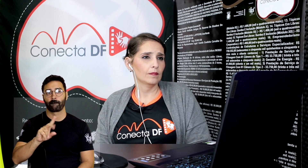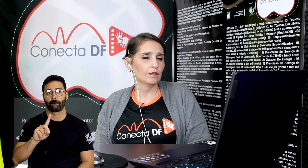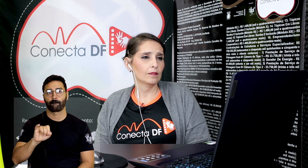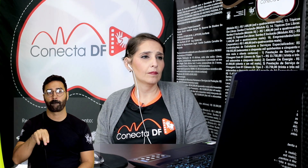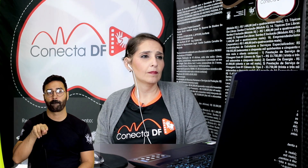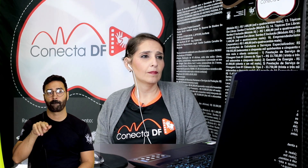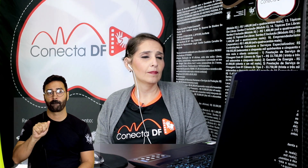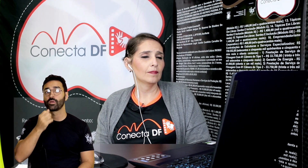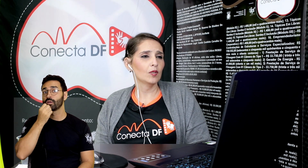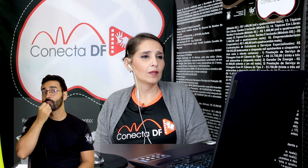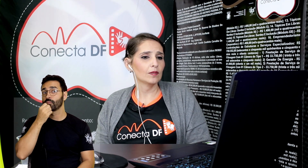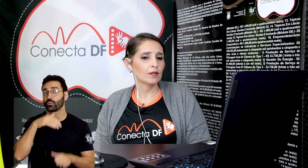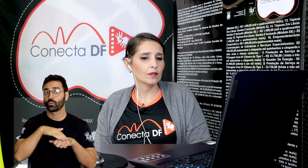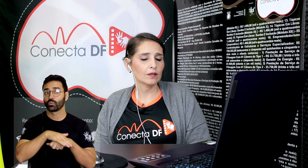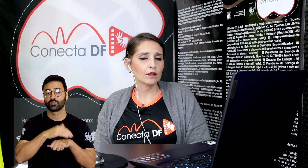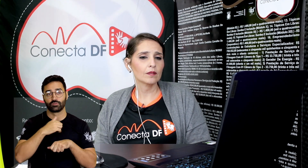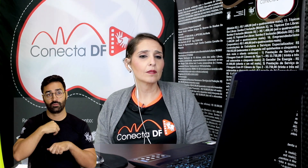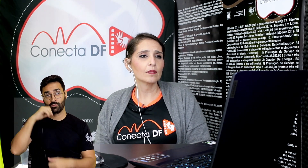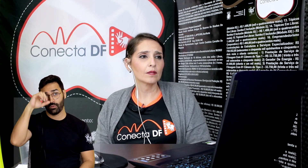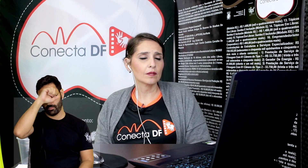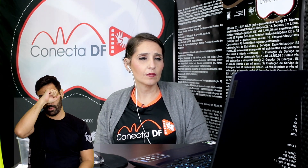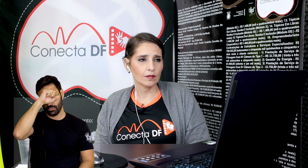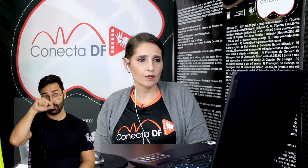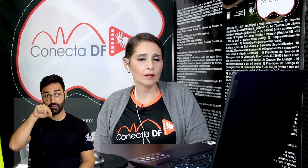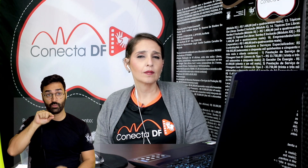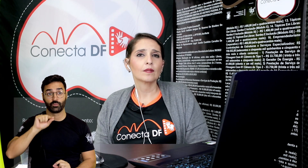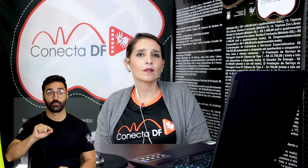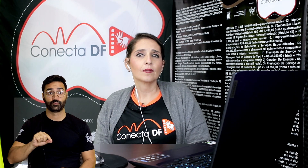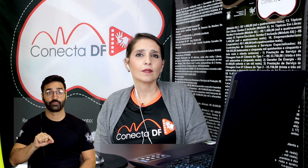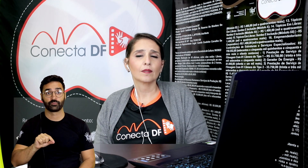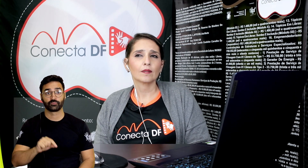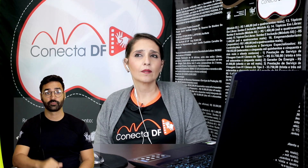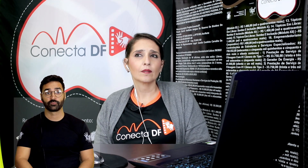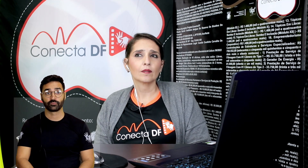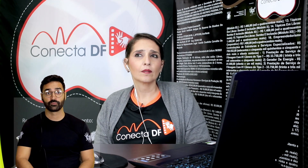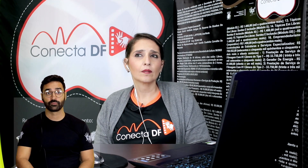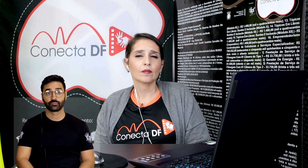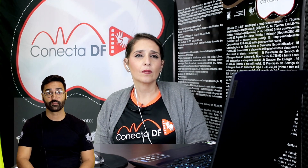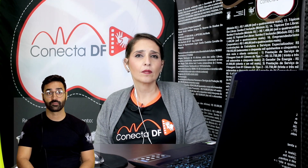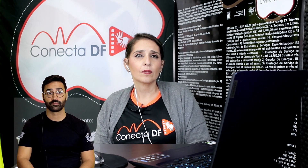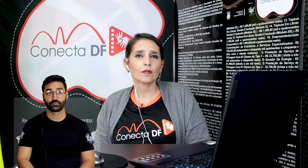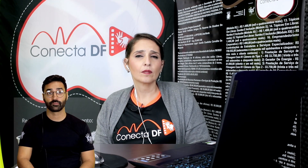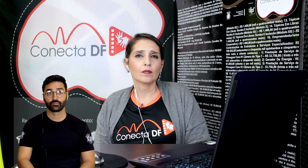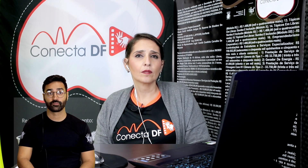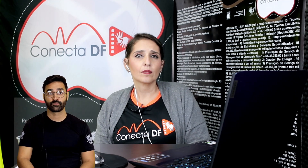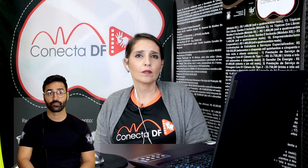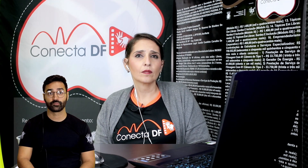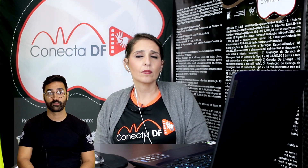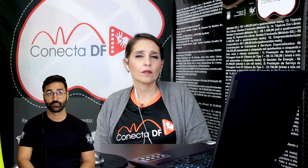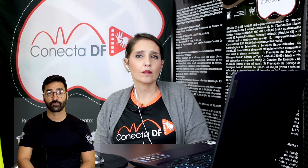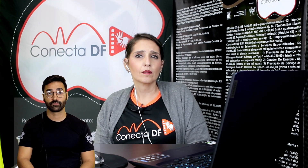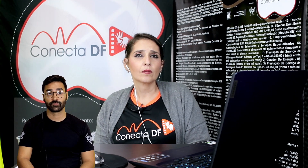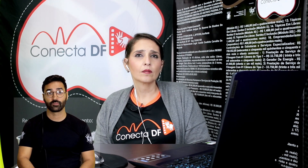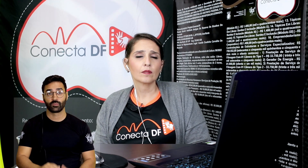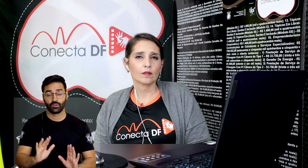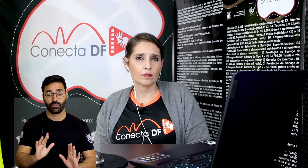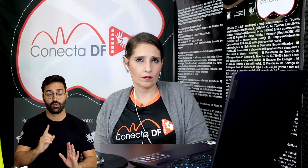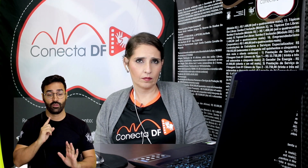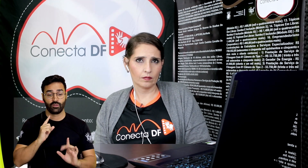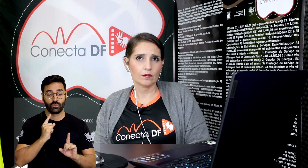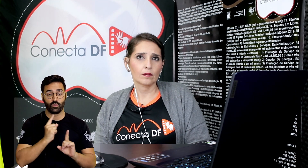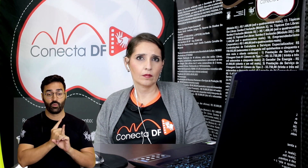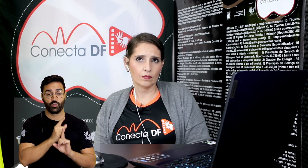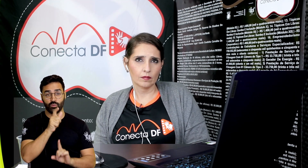Boa noite. Eu aprendi aqui com você que quando a gente encontra uma pessoa